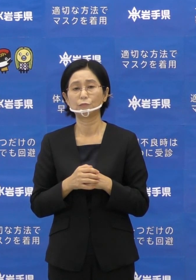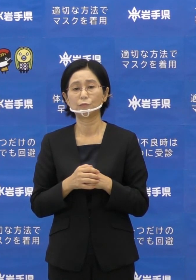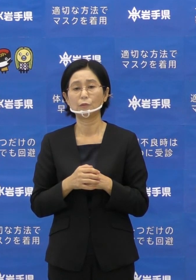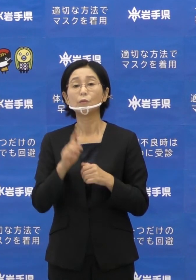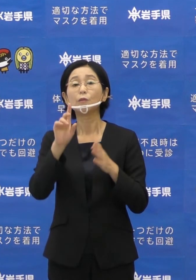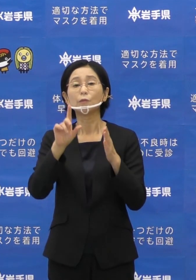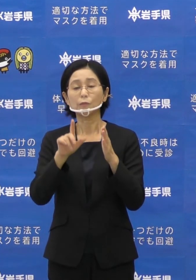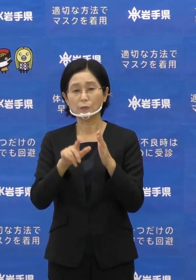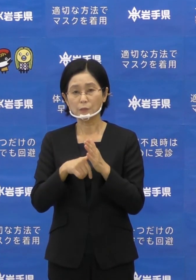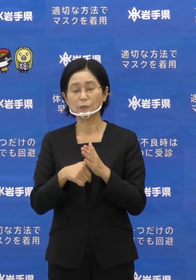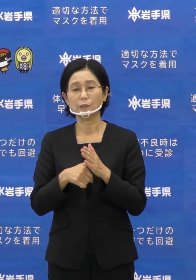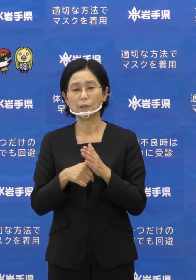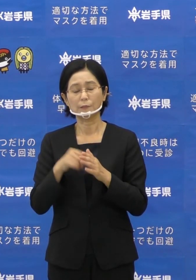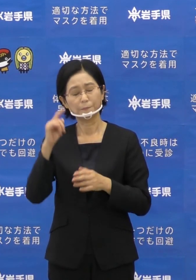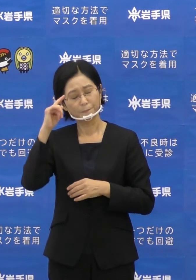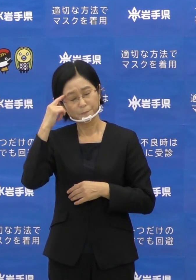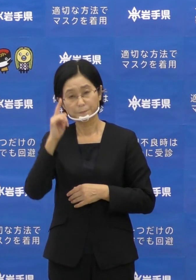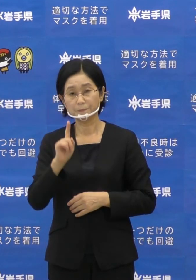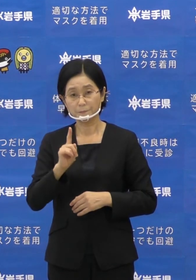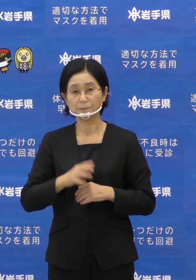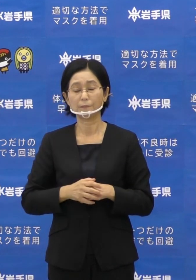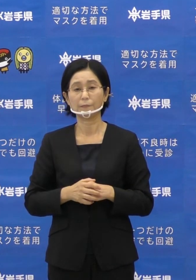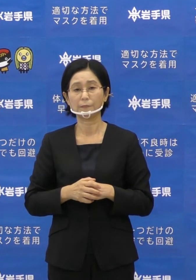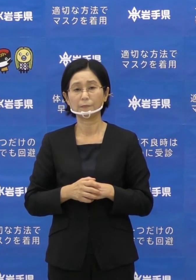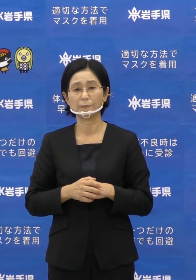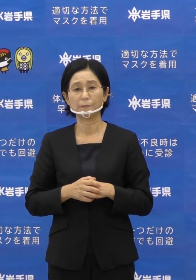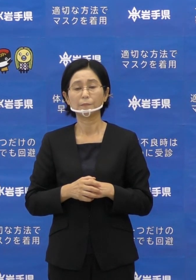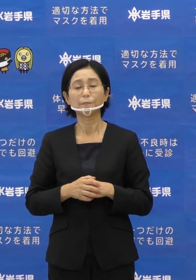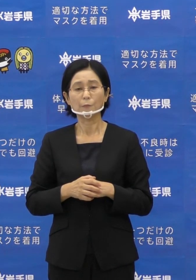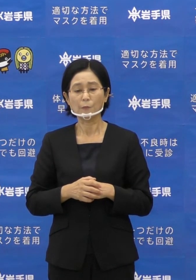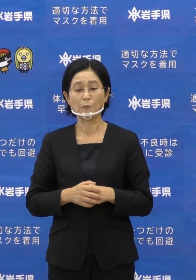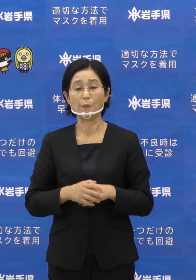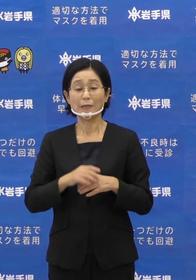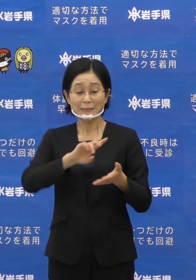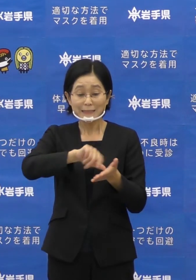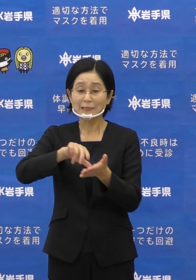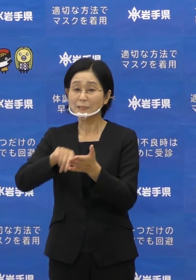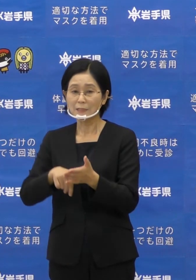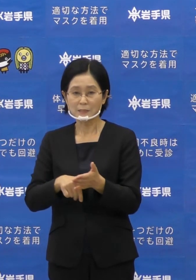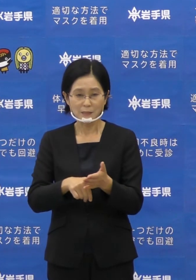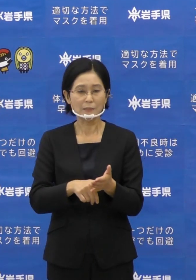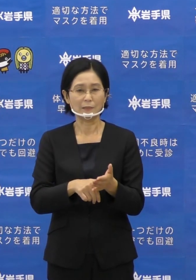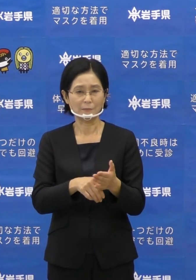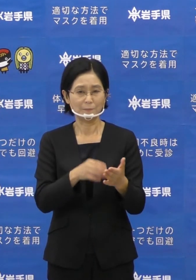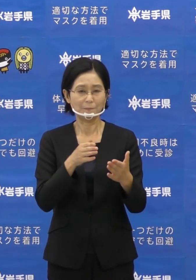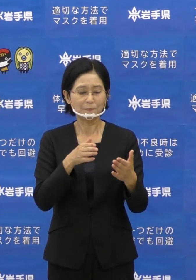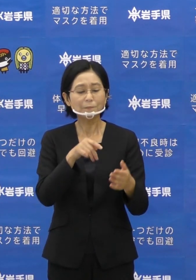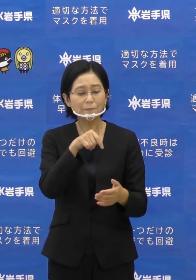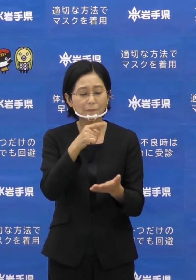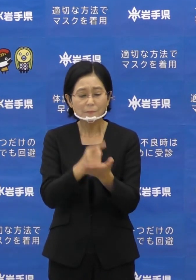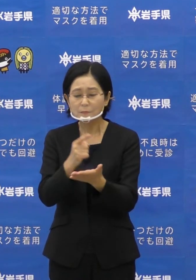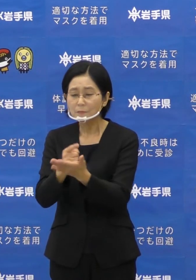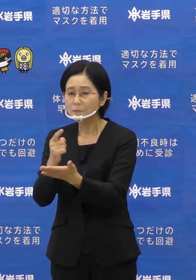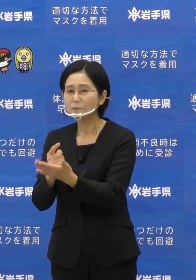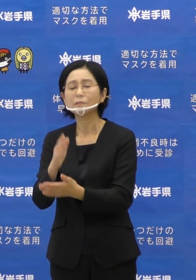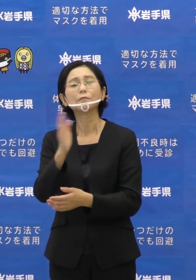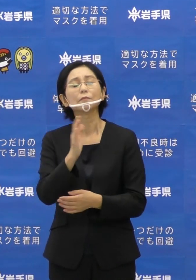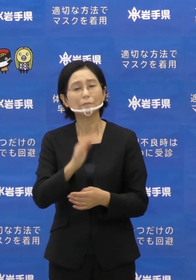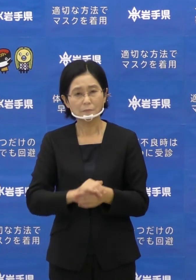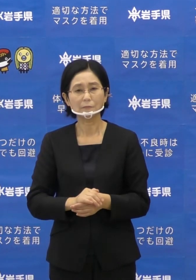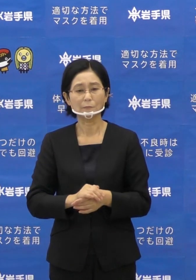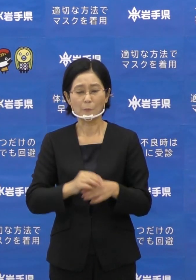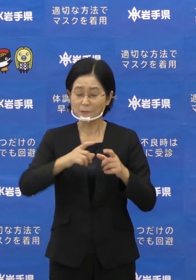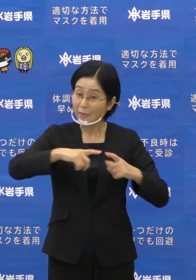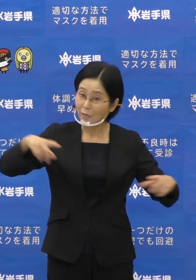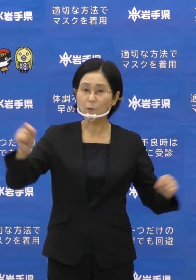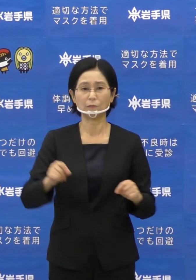出てくるのがもはや全国一斉に緊急事態宣言を拡張すべきではないかという論